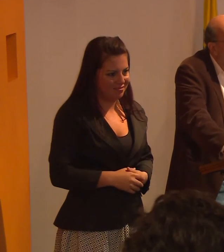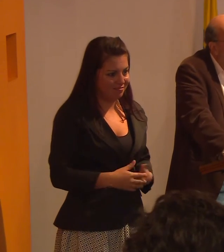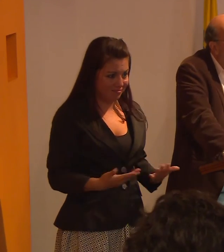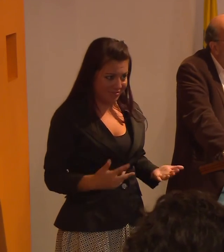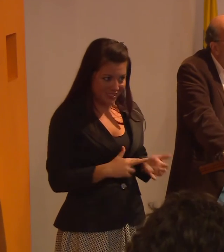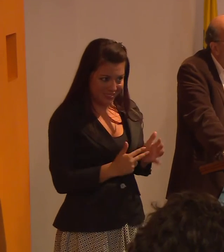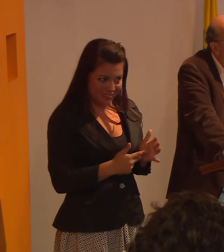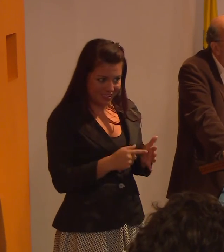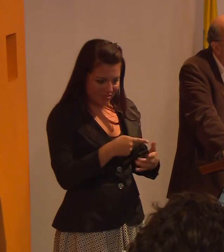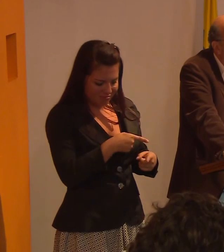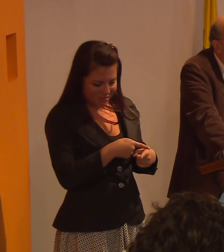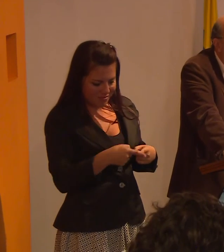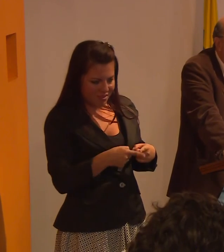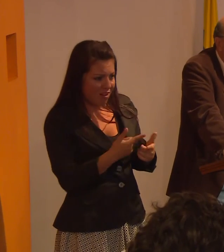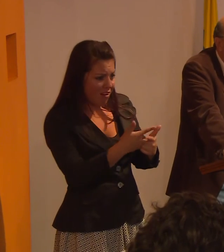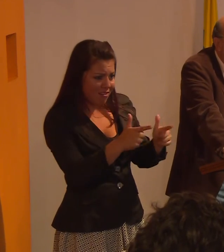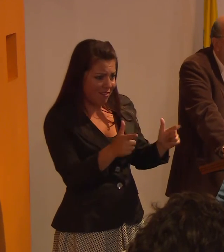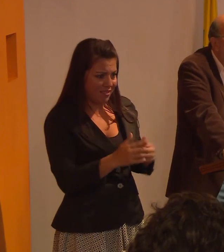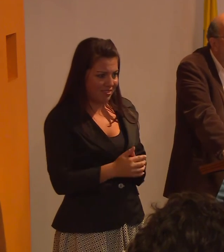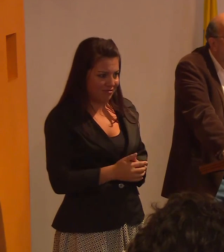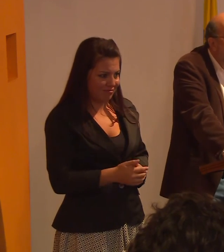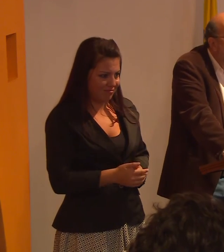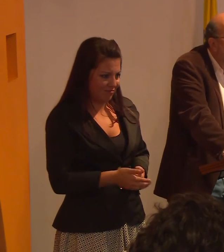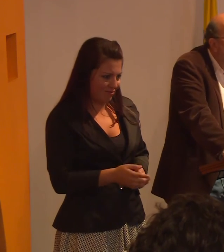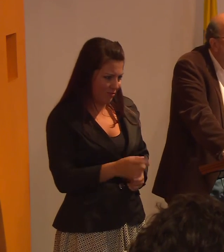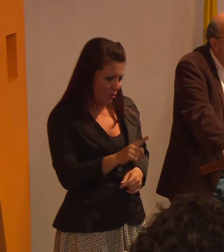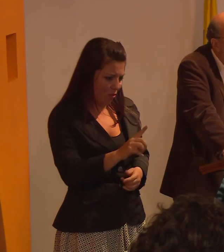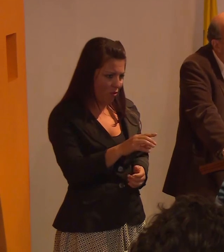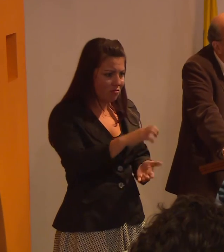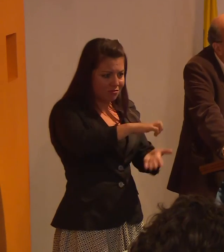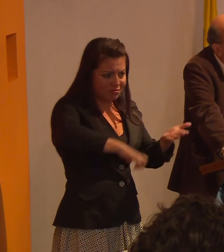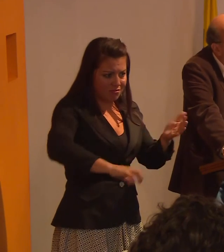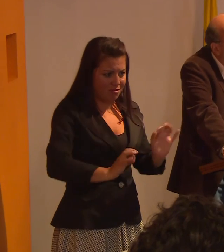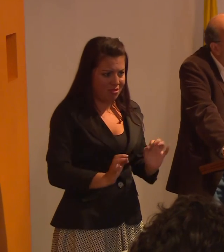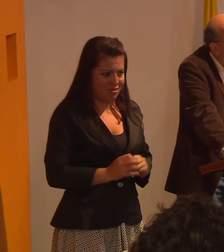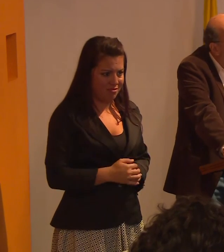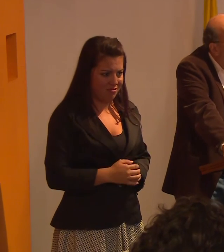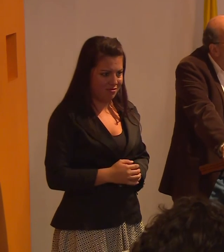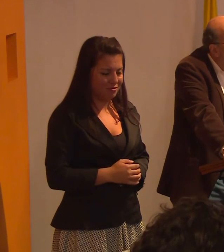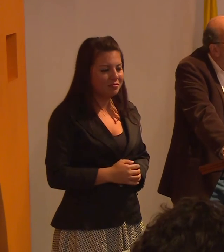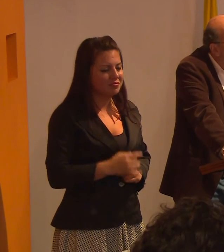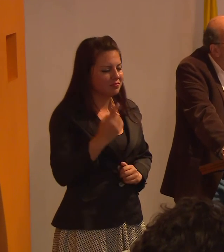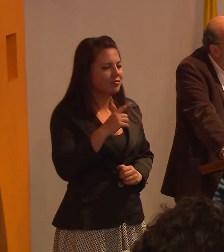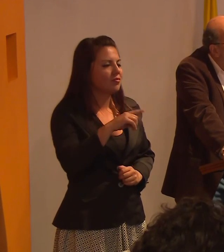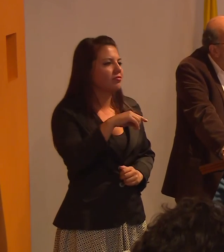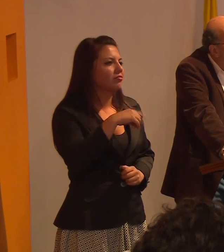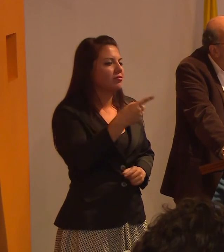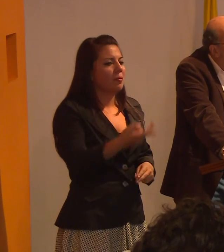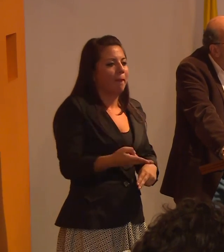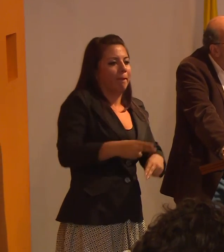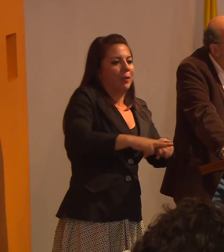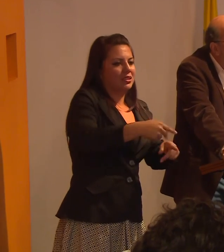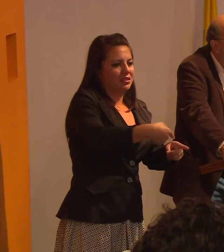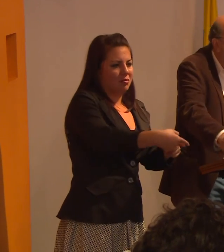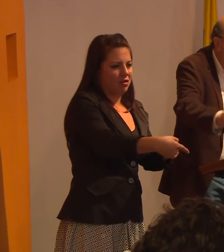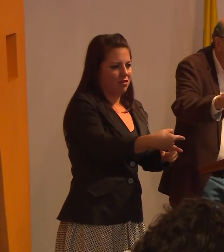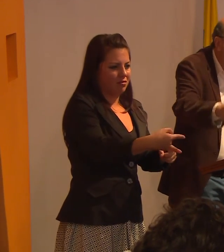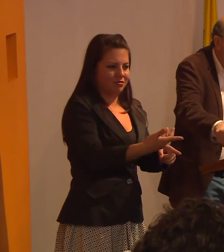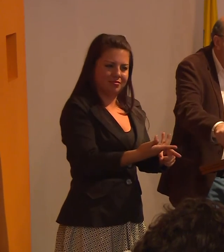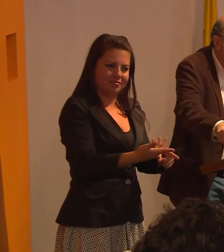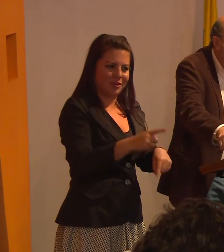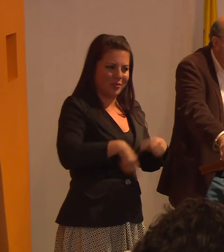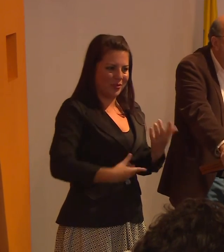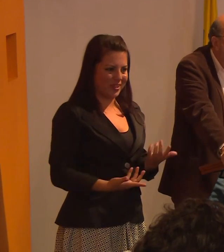semana libre. No podíamos incrementar entonces a una semana más. En